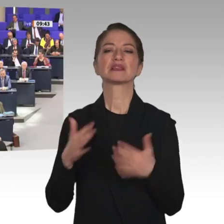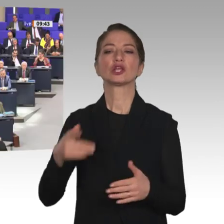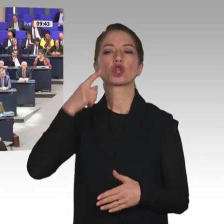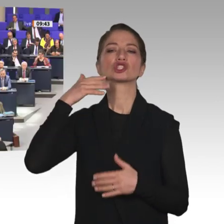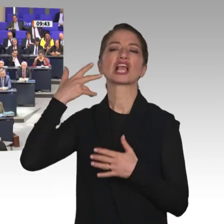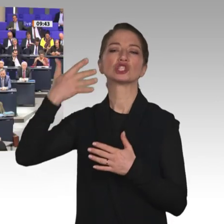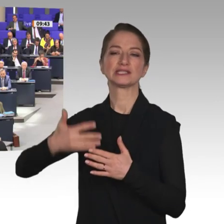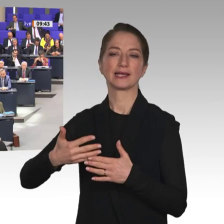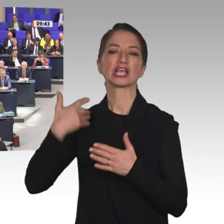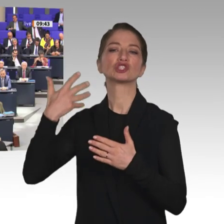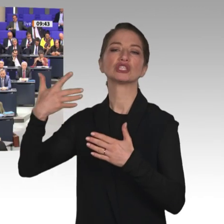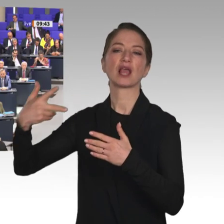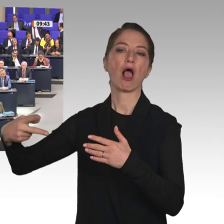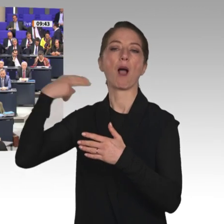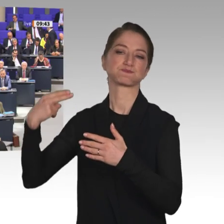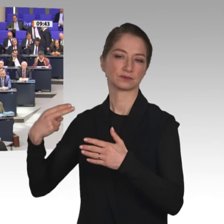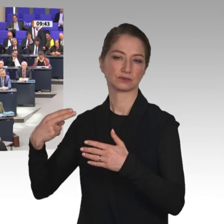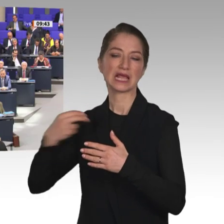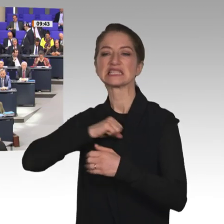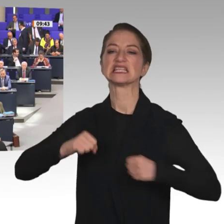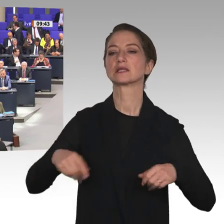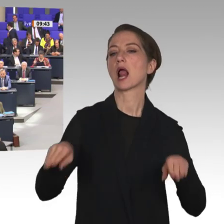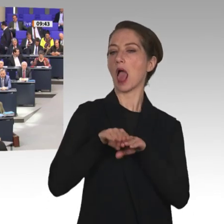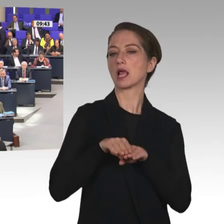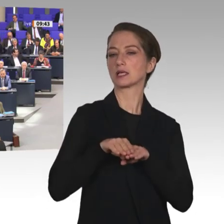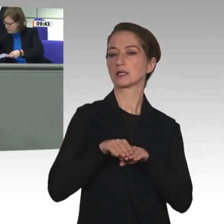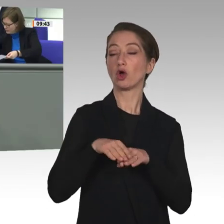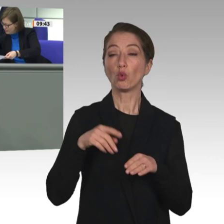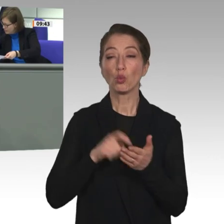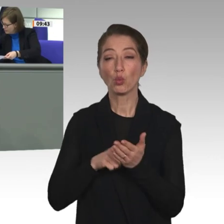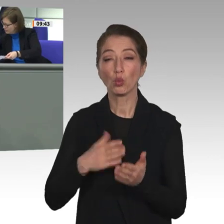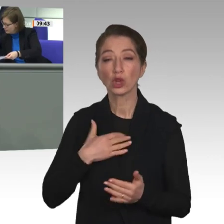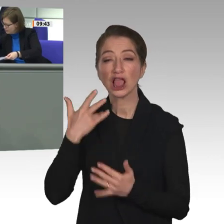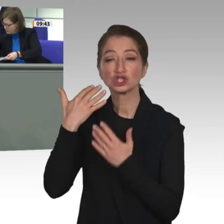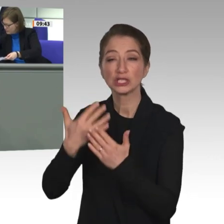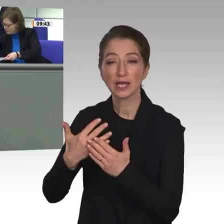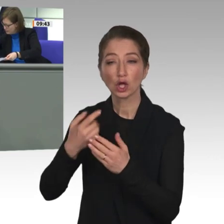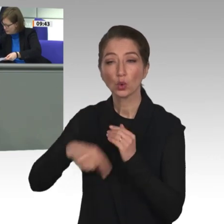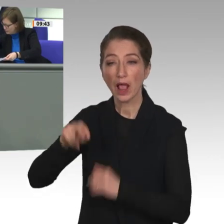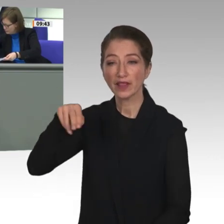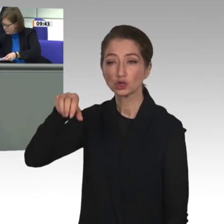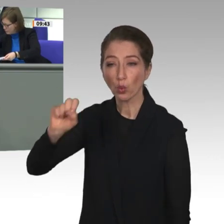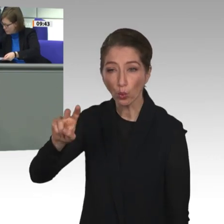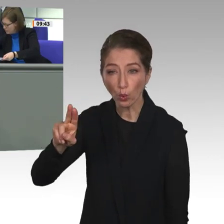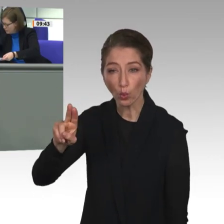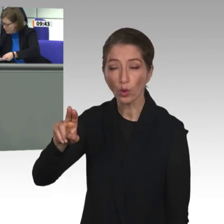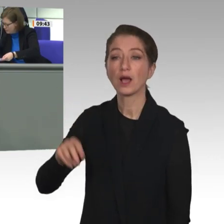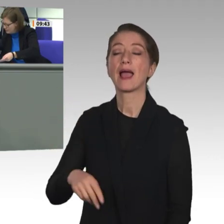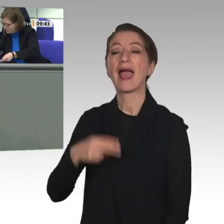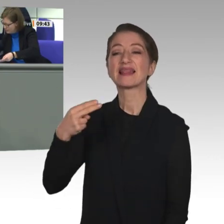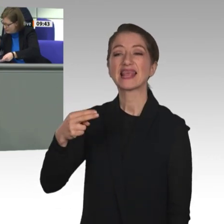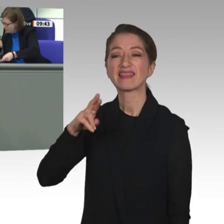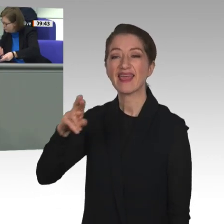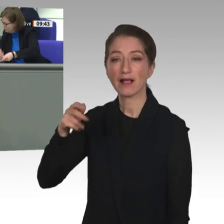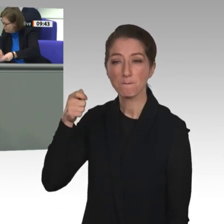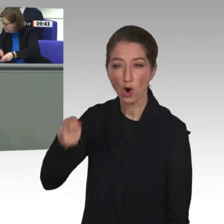Rändern, die Gleichsetzung von rechts und links ist angesichts unserer Geschichte nach NSU, nach dem Mordanschlag an Henriette Reker,